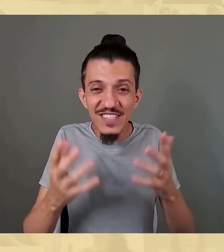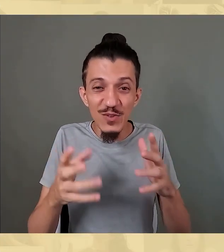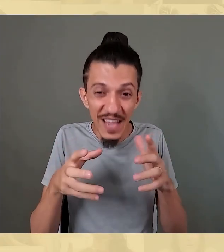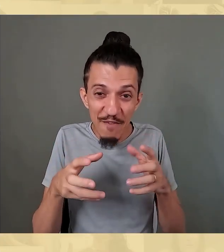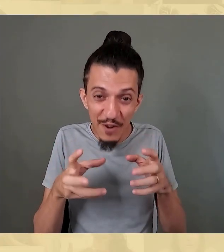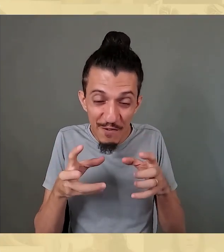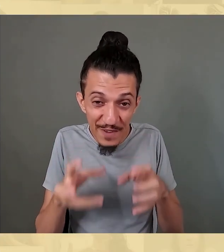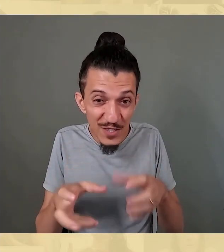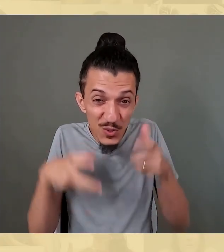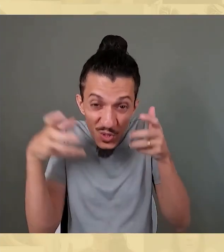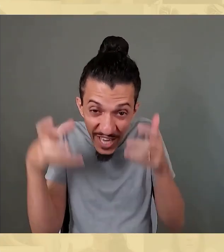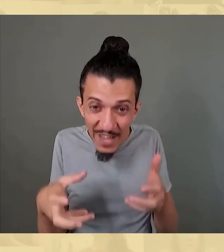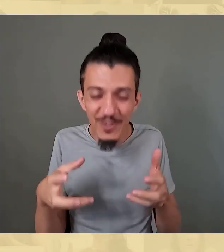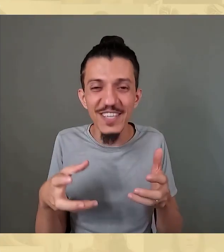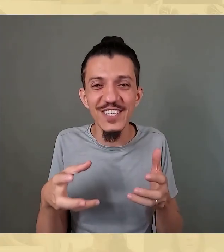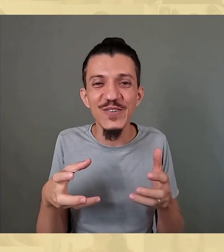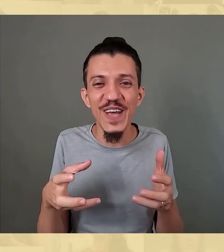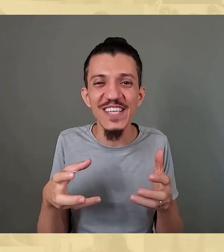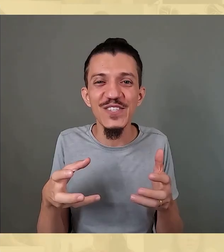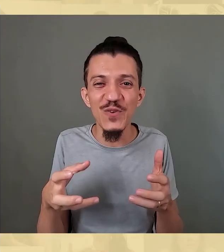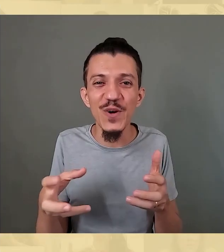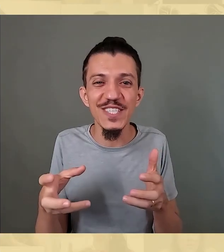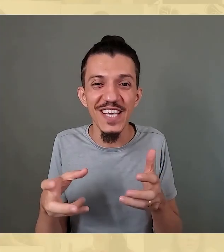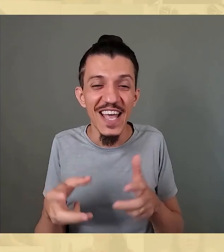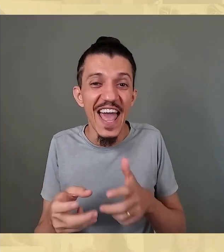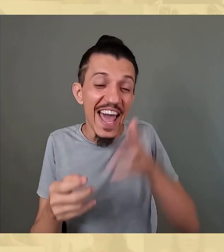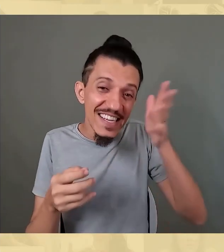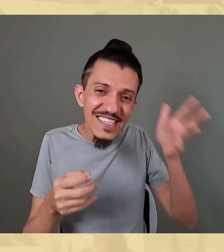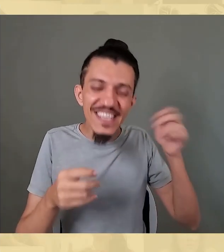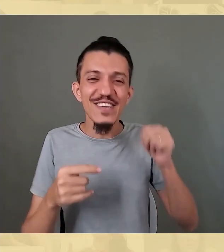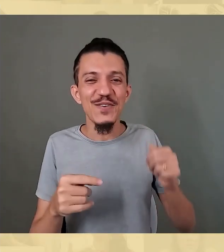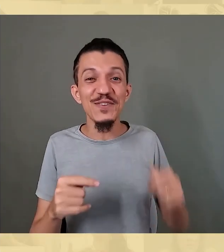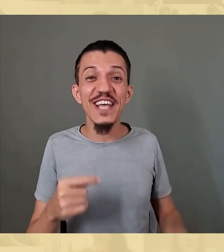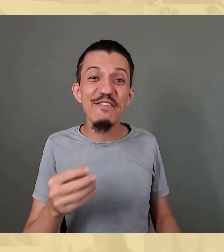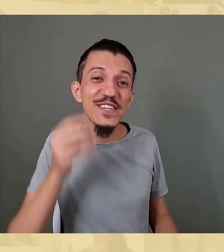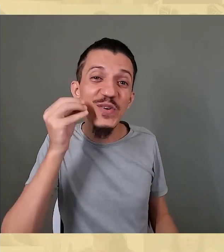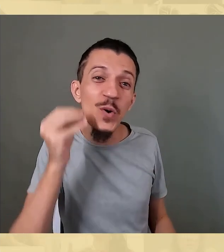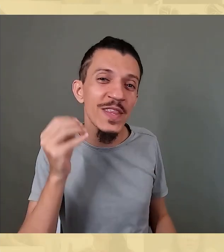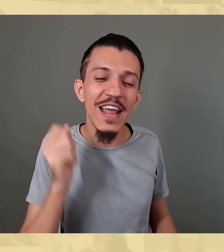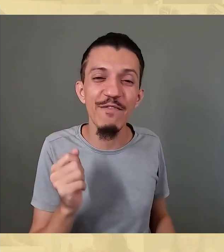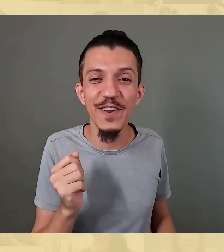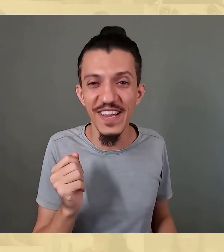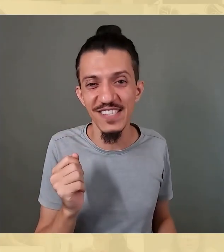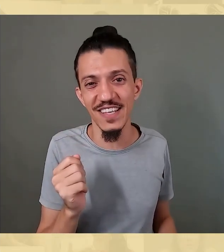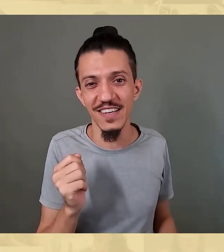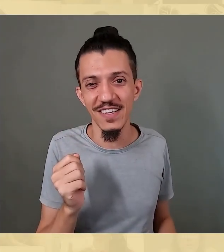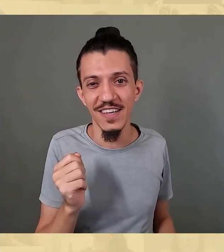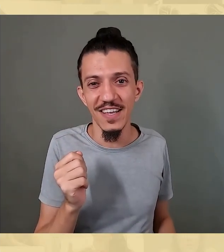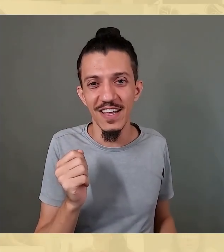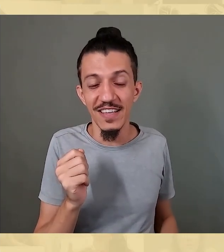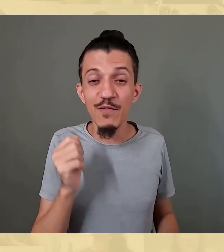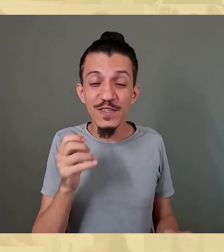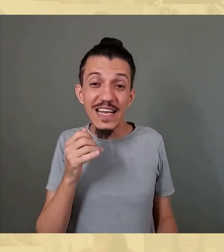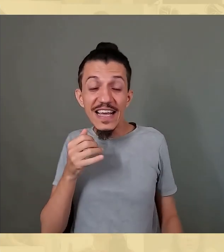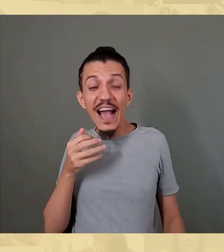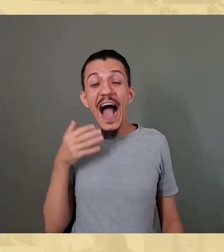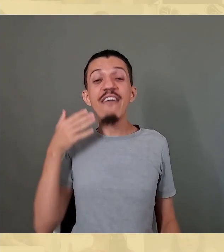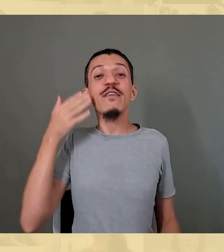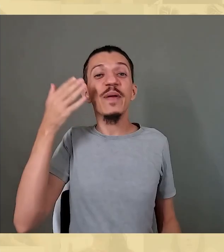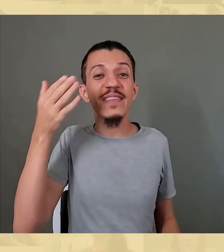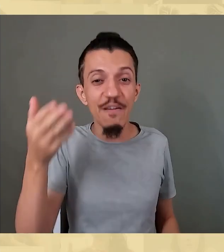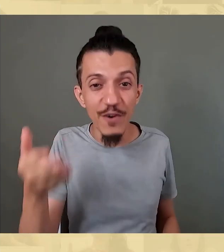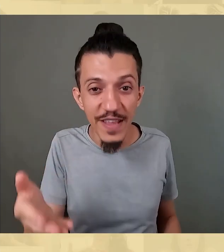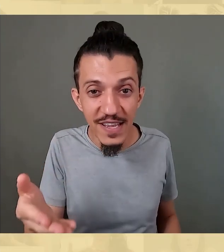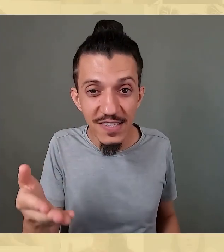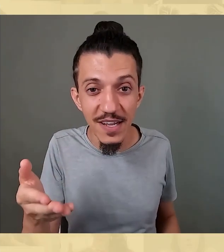antes do telefone fixo, do jeito que a gente conhece hoje, era assim, um serviço com telefonista. Então você ligava